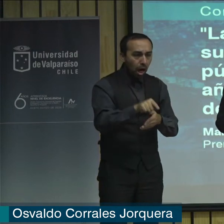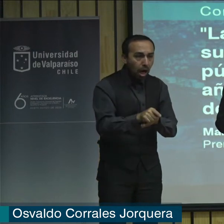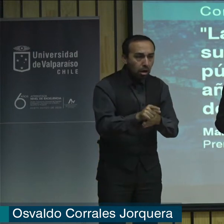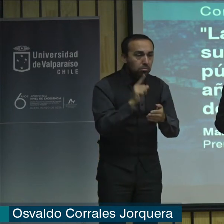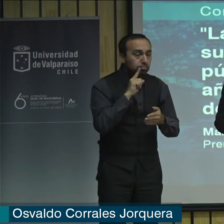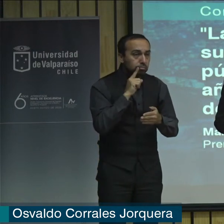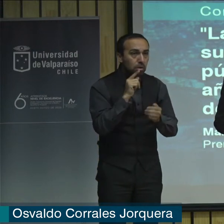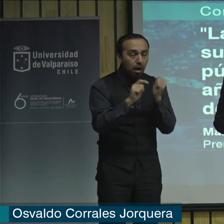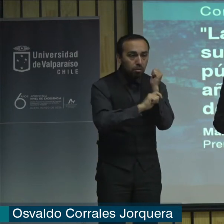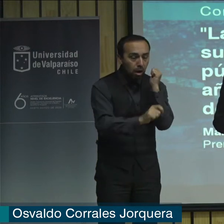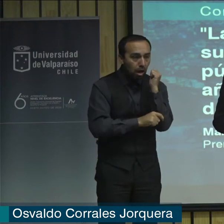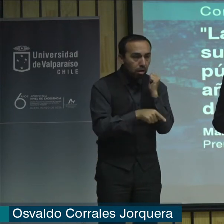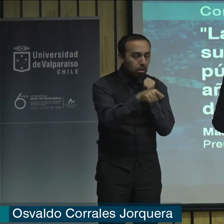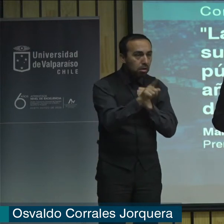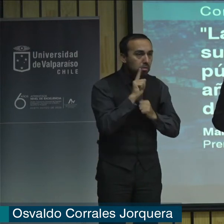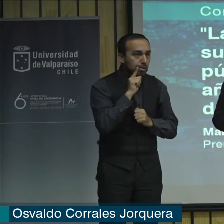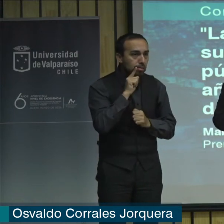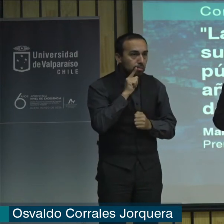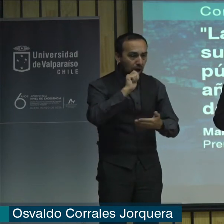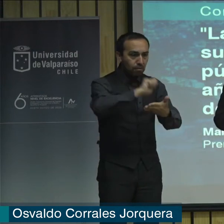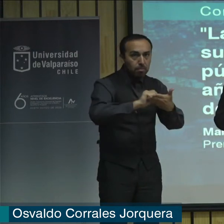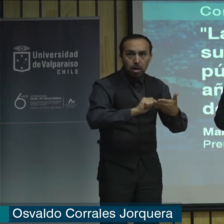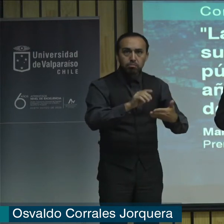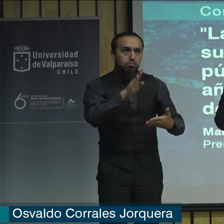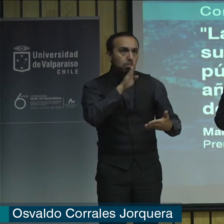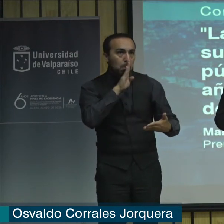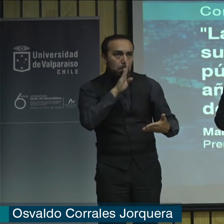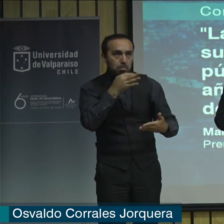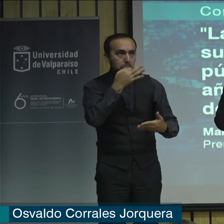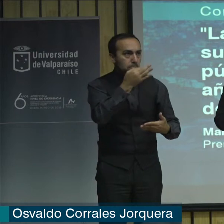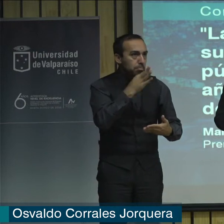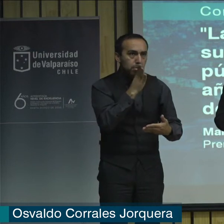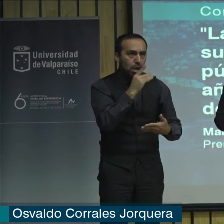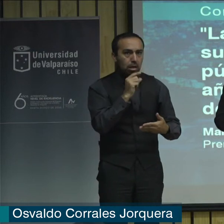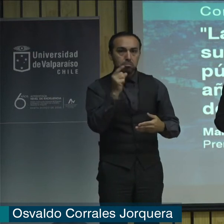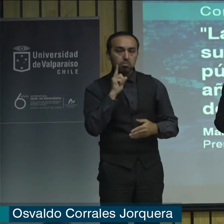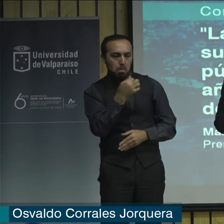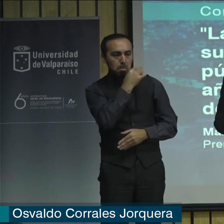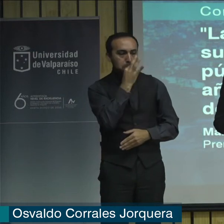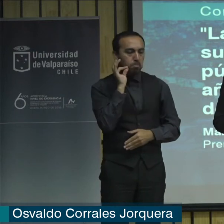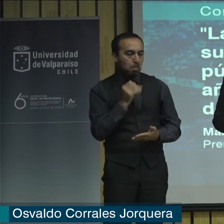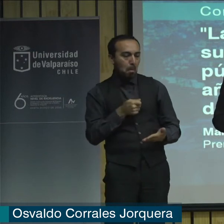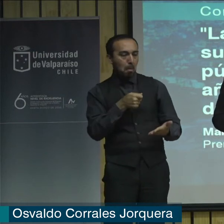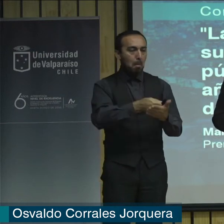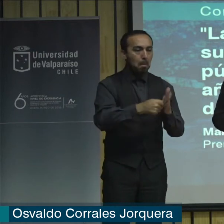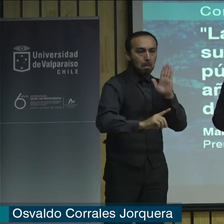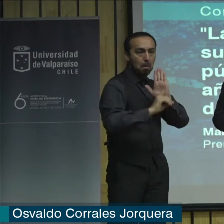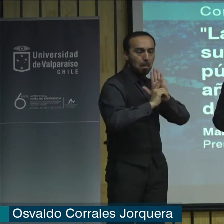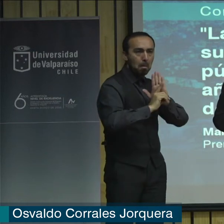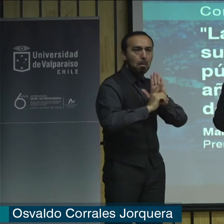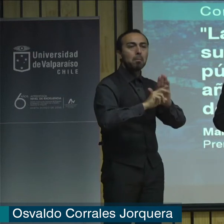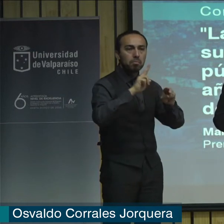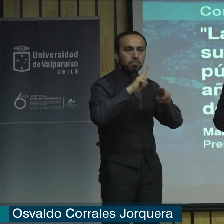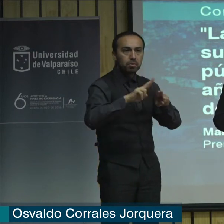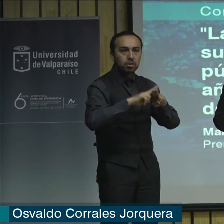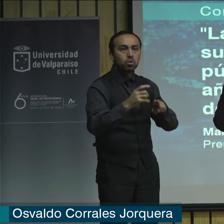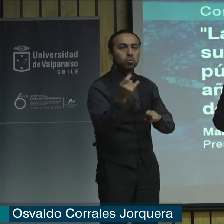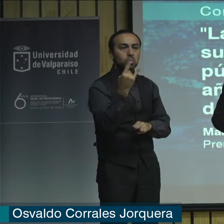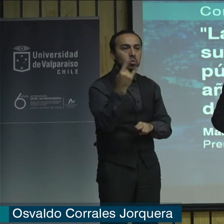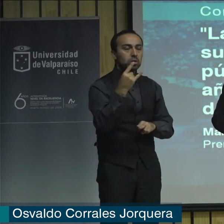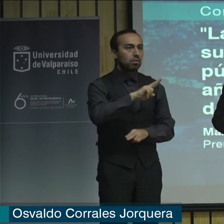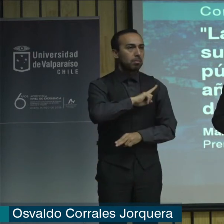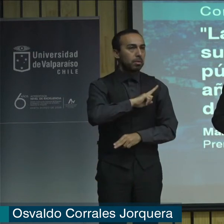absoluto silencio Ya que ni siquiera se pronunciaron palabras el decreto que creó la universidad de